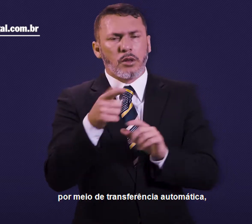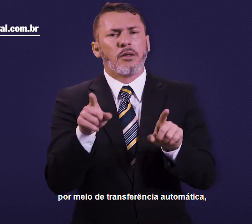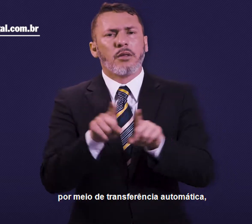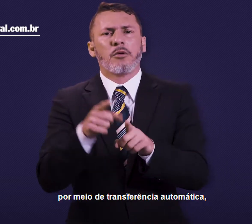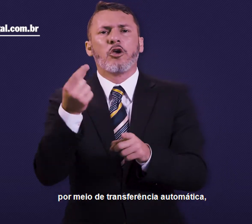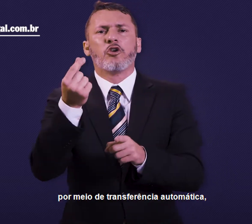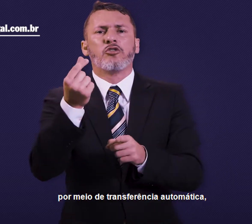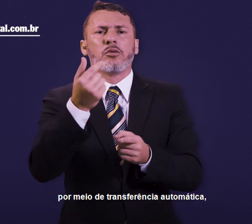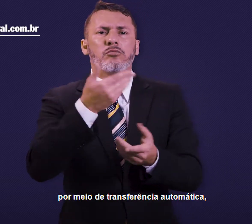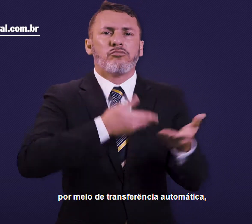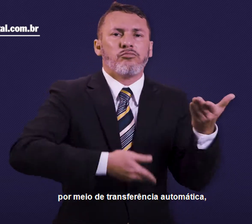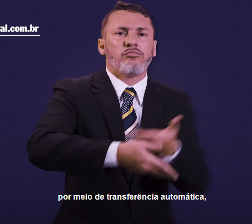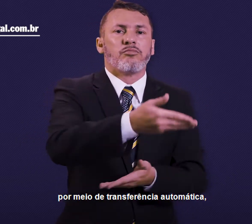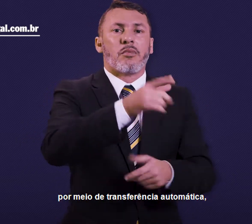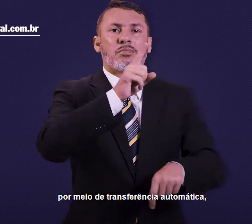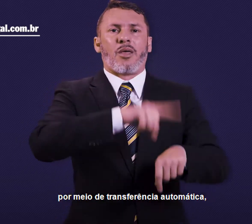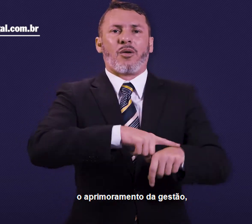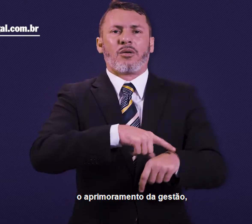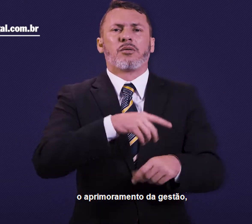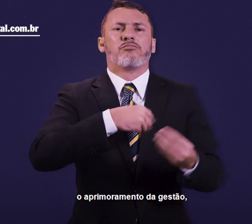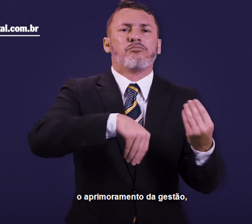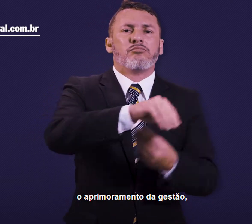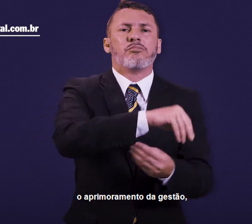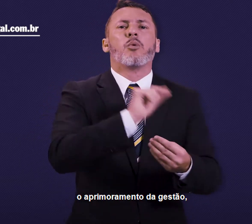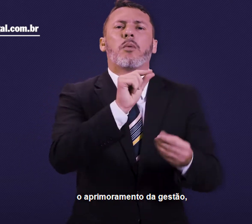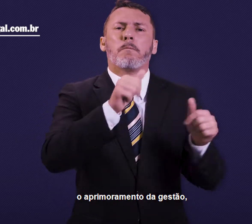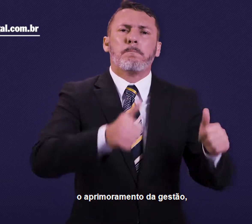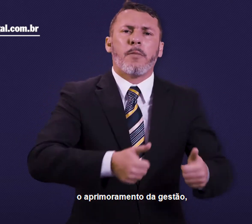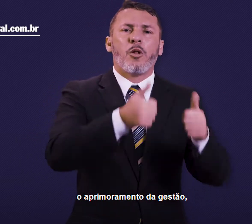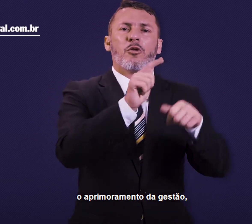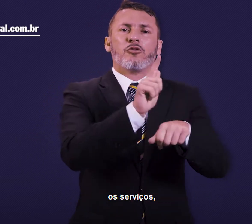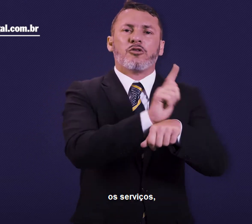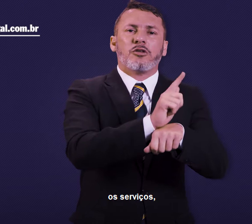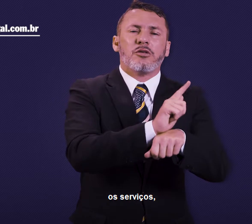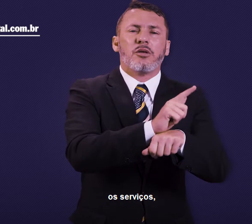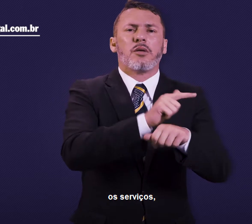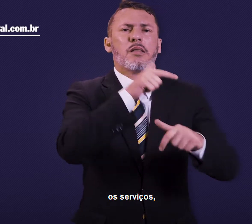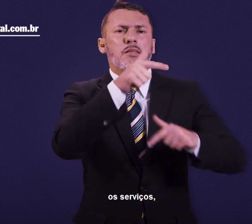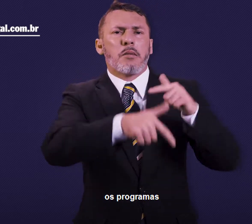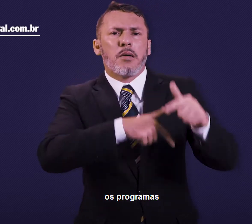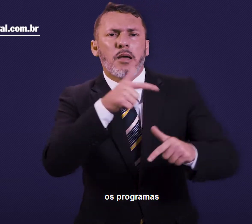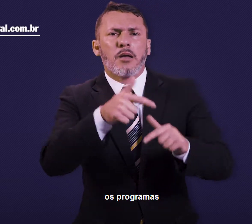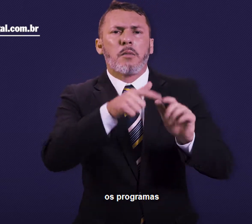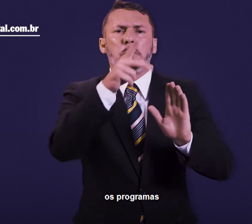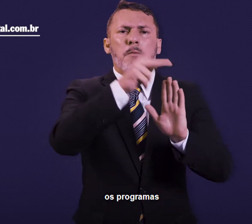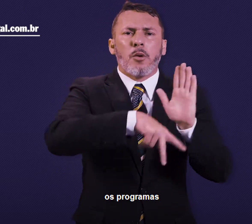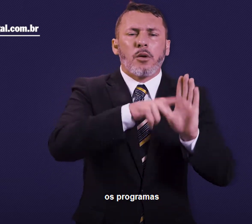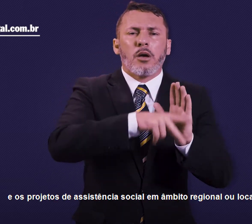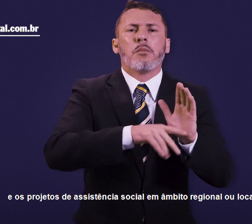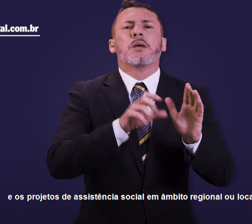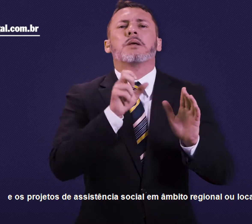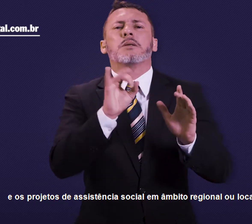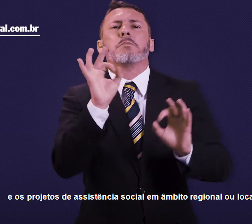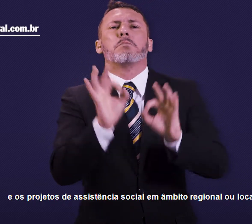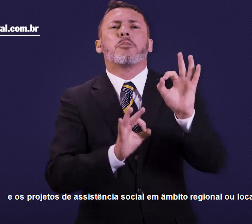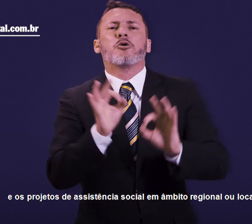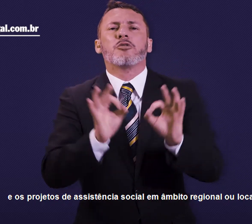de transferência automática, o aprimoramento da gestão, os serviços, os programas e os projetos de